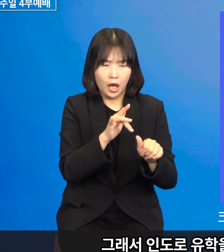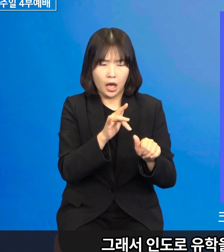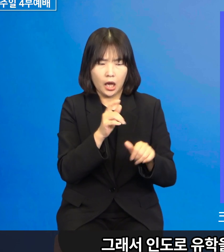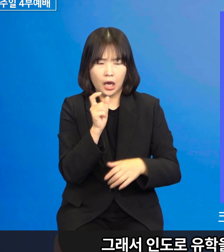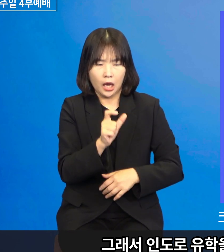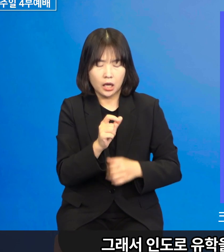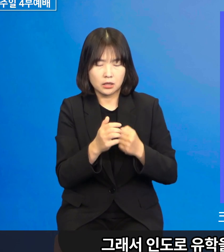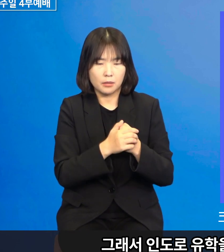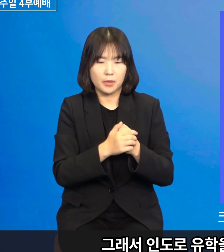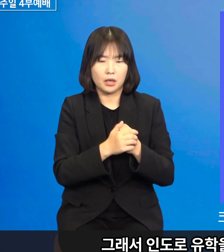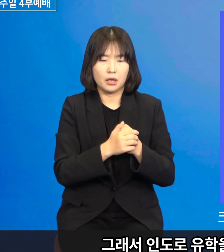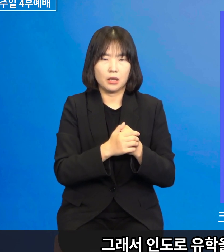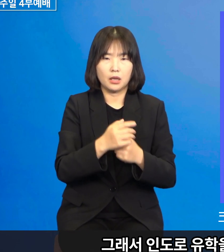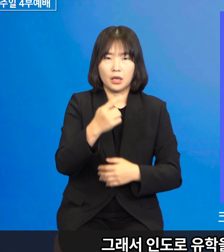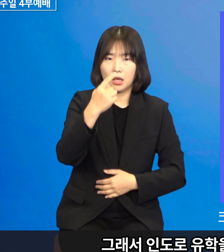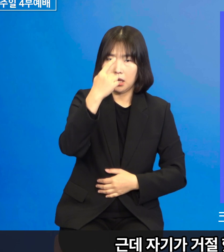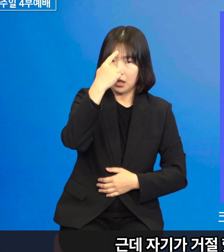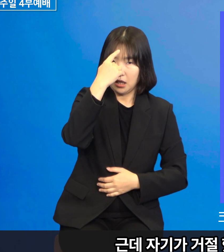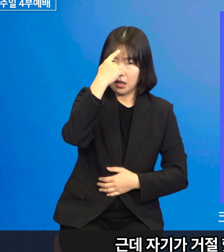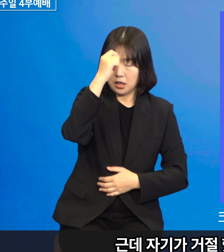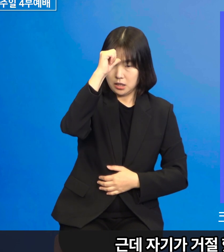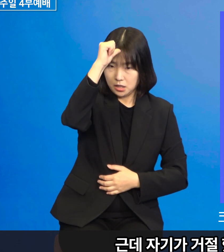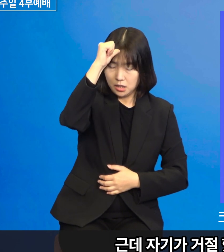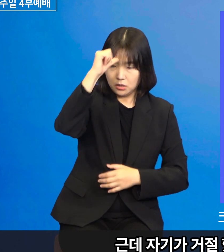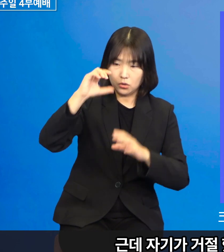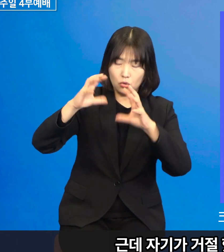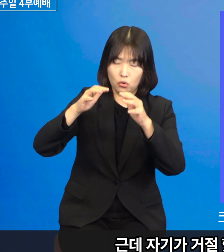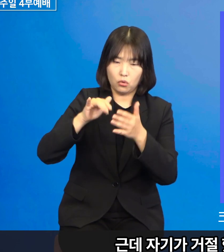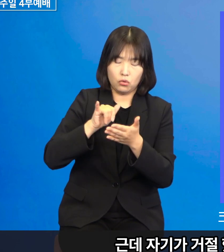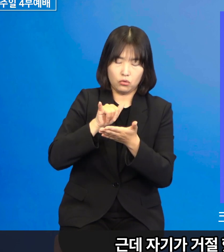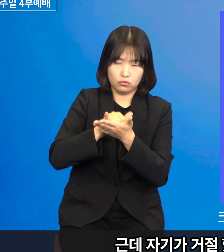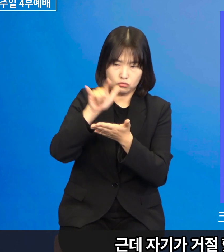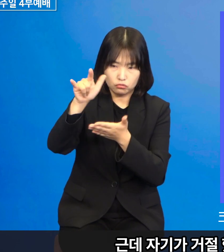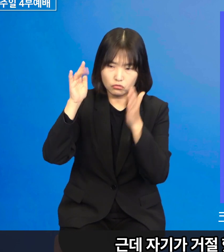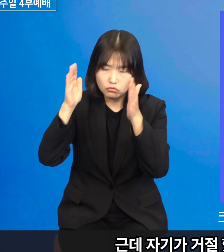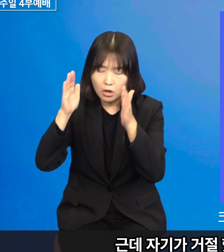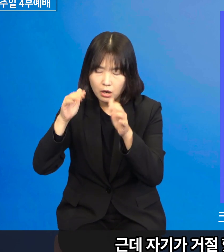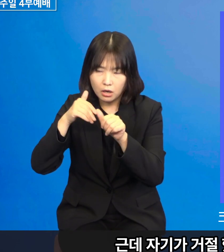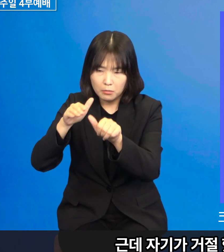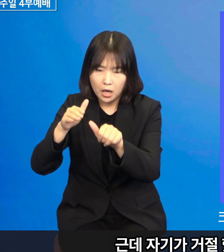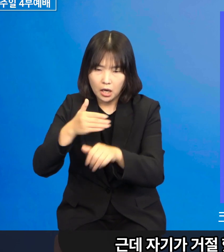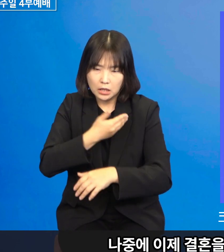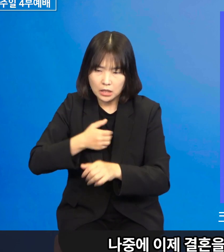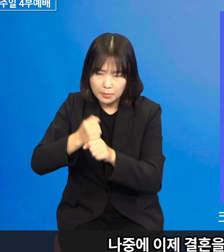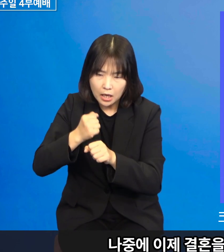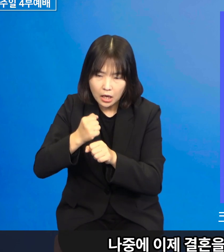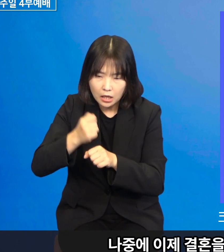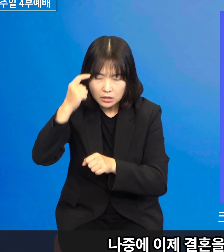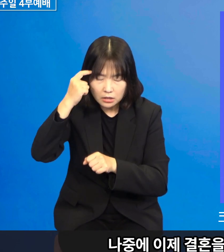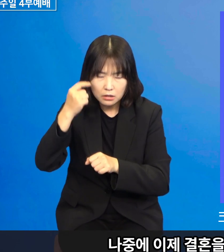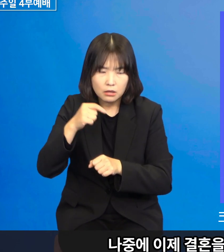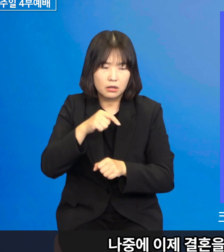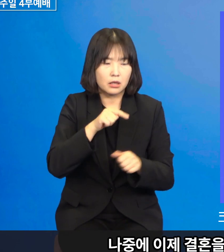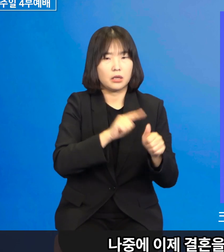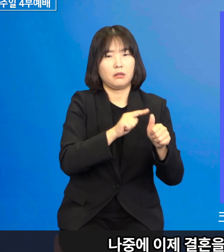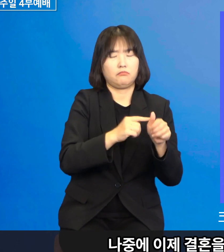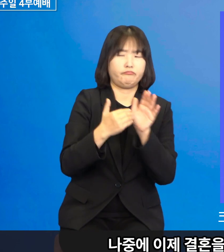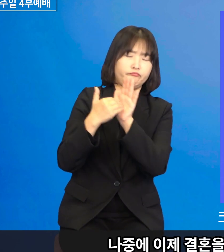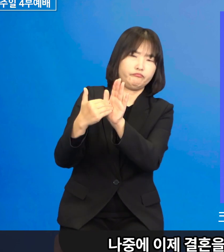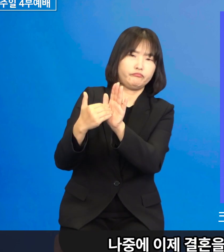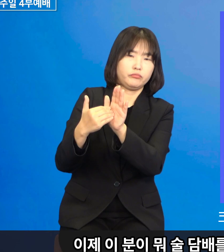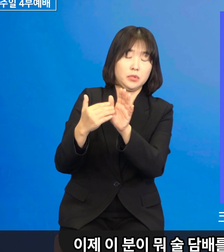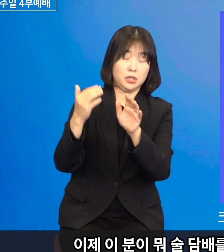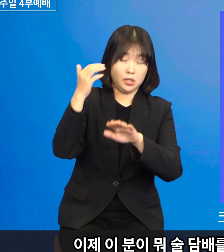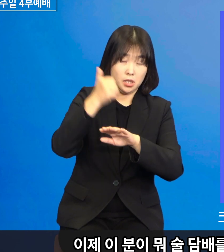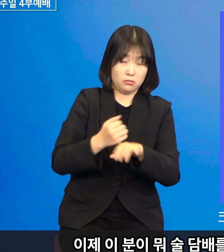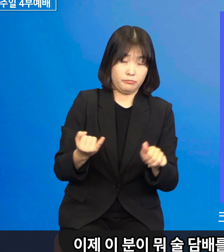보내서 제자 삼으려고. 근데 자기가 거절했다는 거예요. 그거는. 나중에 이제 결혼을 하고 아들을